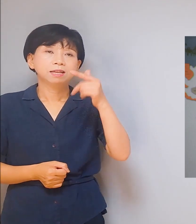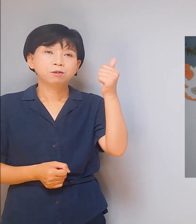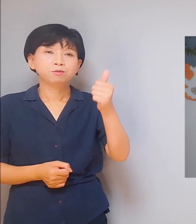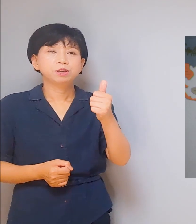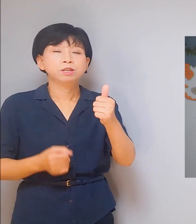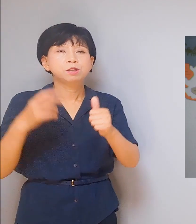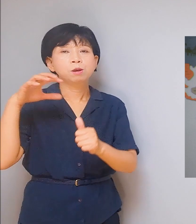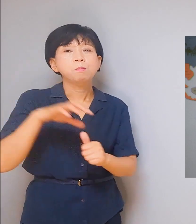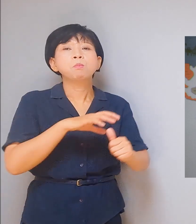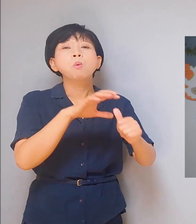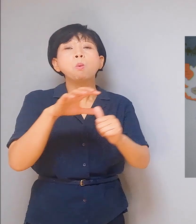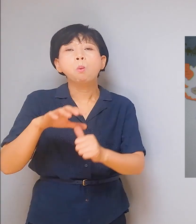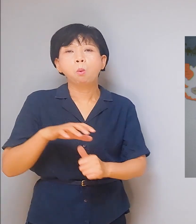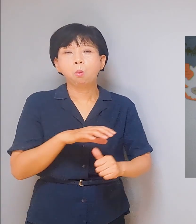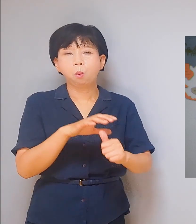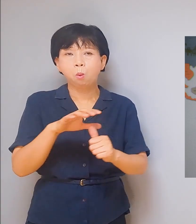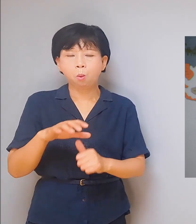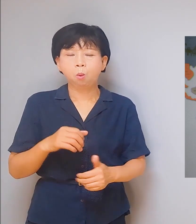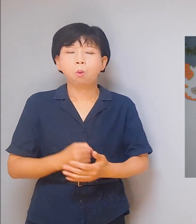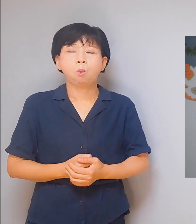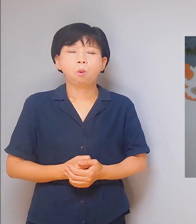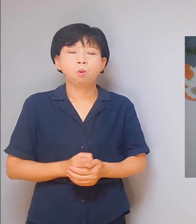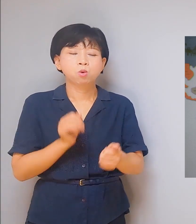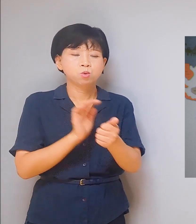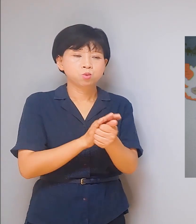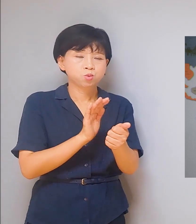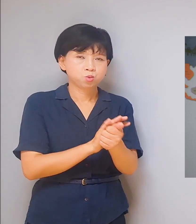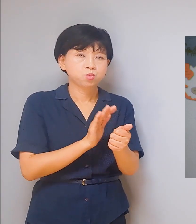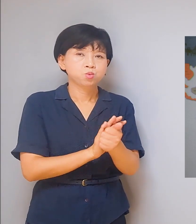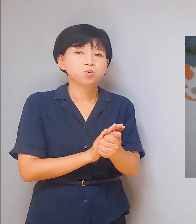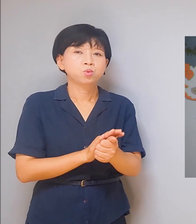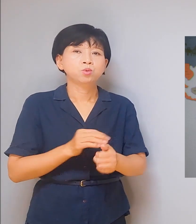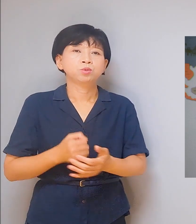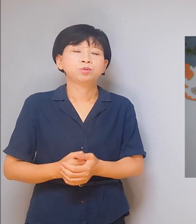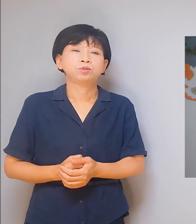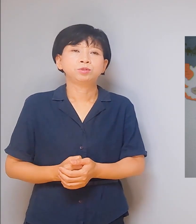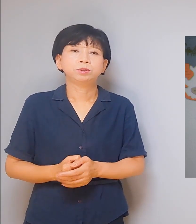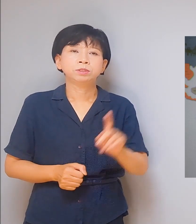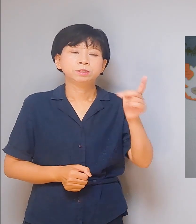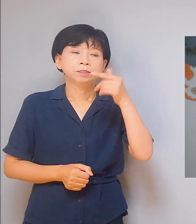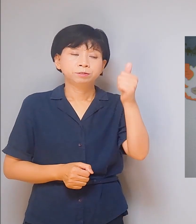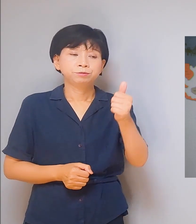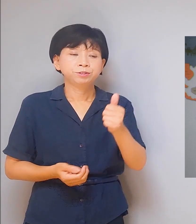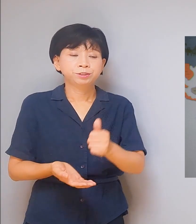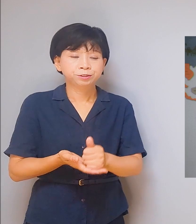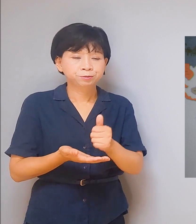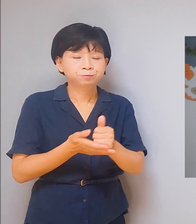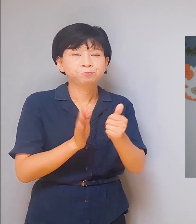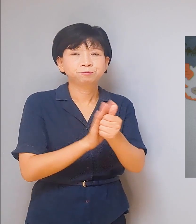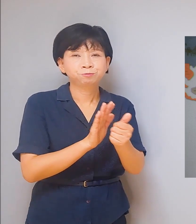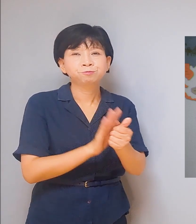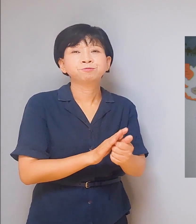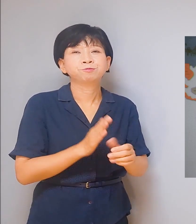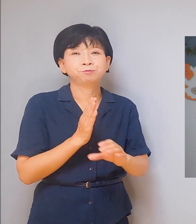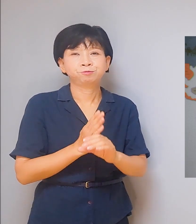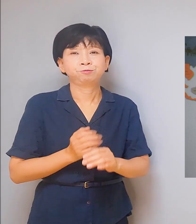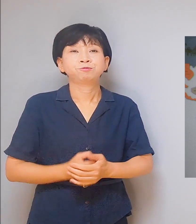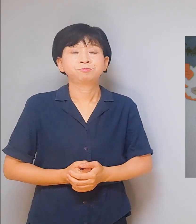보호하고 있는 거예요. 다윗을 돕고 있는 거죠. 다윗을 응원하고 있는 거예요.